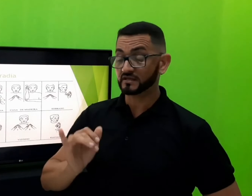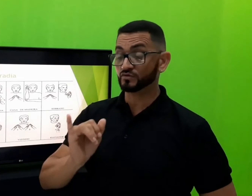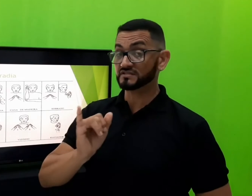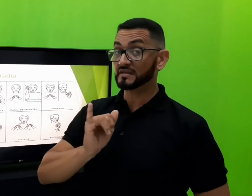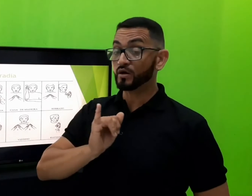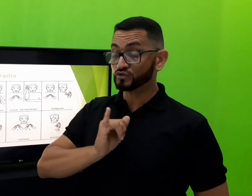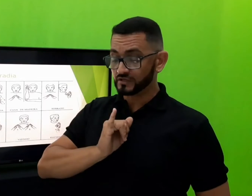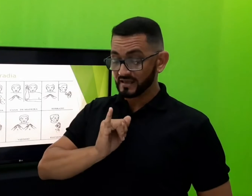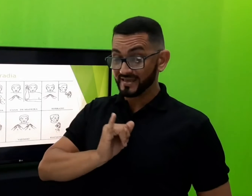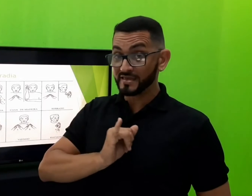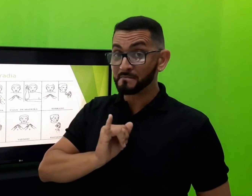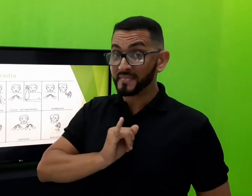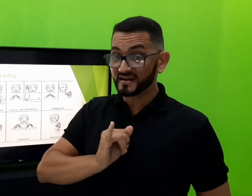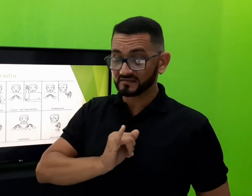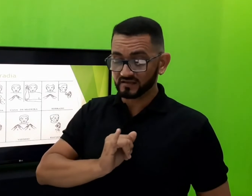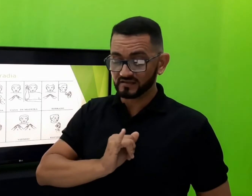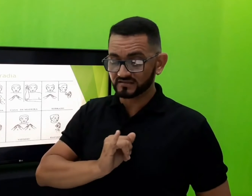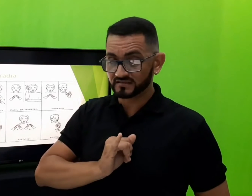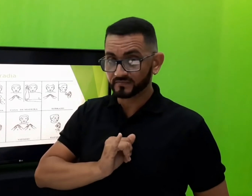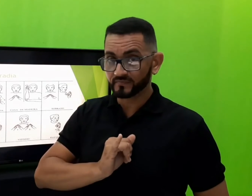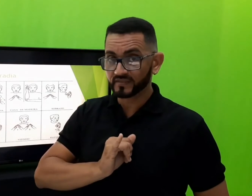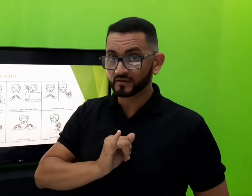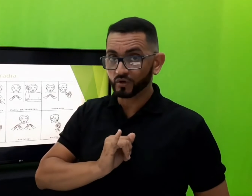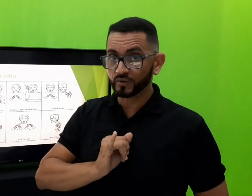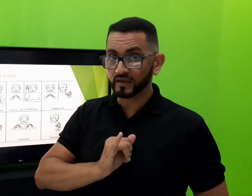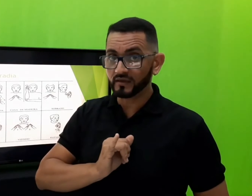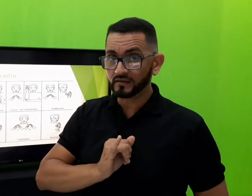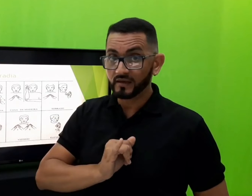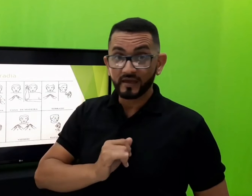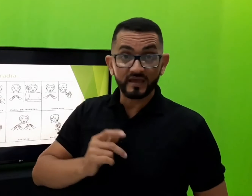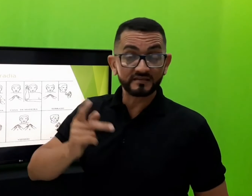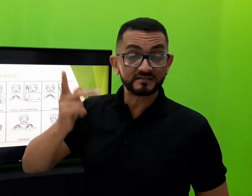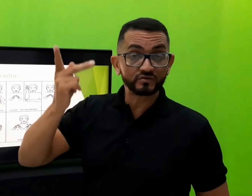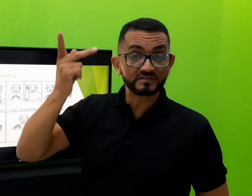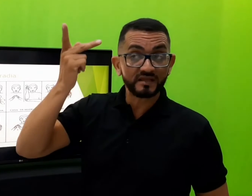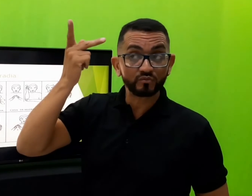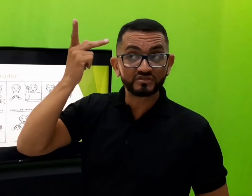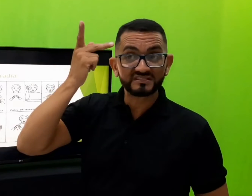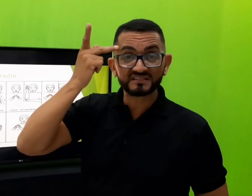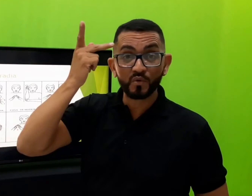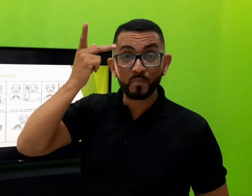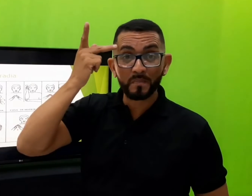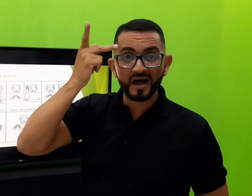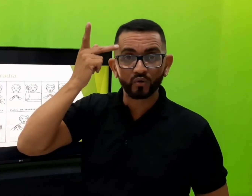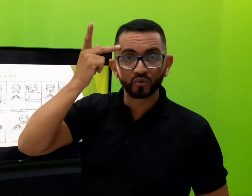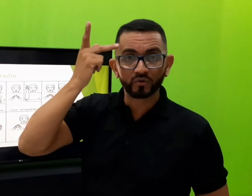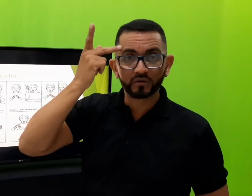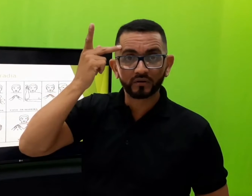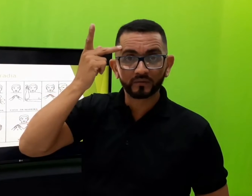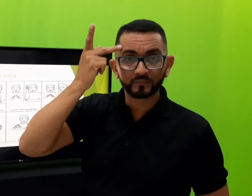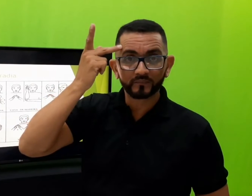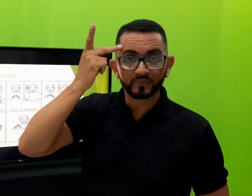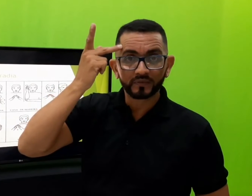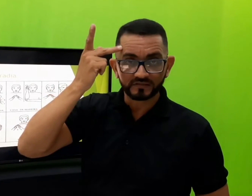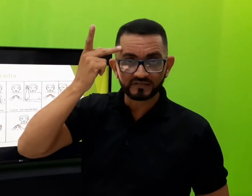aqui é o sinal de imperatriz, ok? Esse é o sinal de São Paulo,